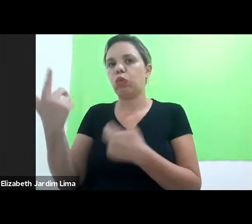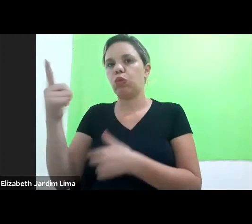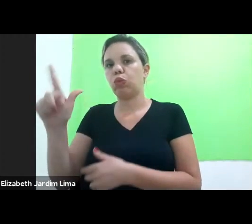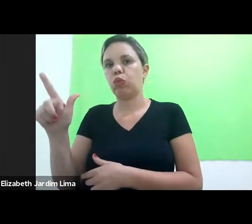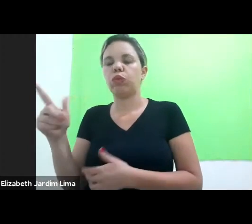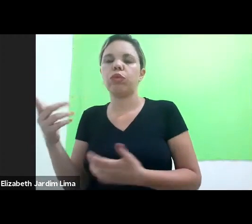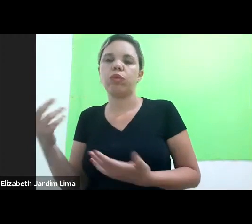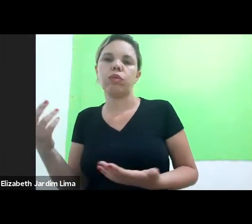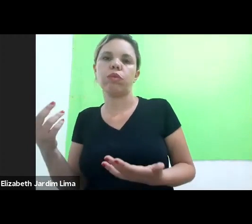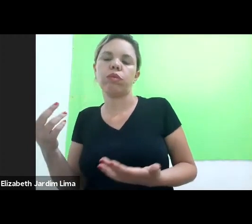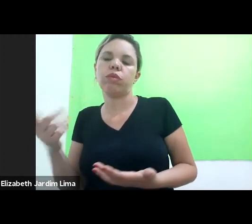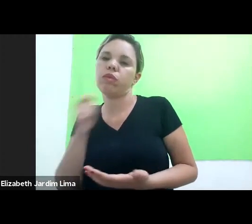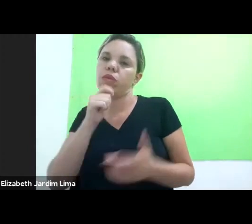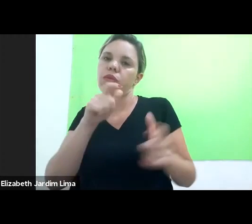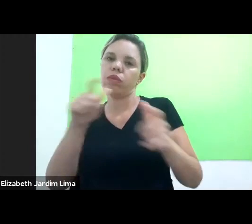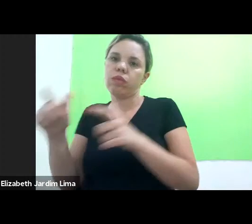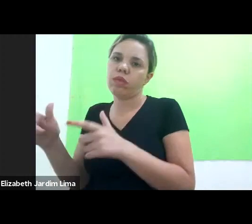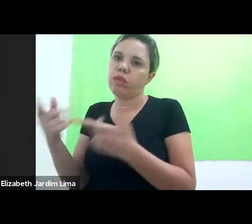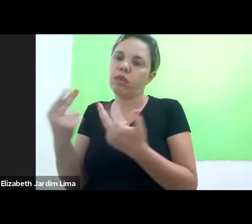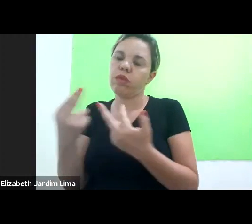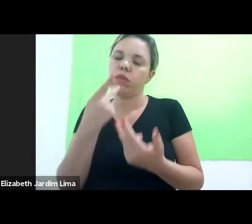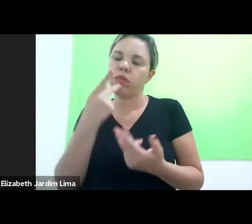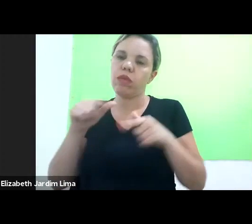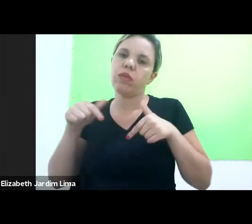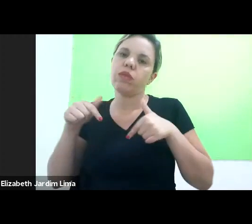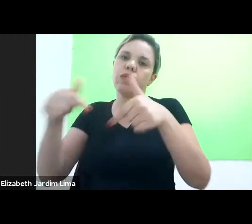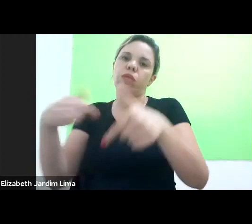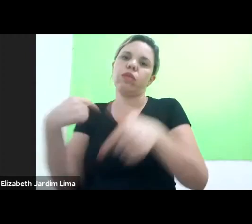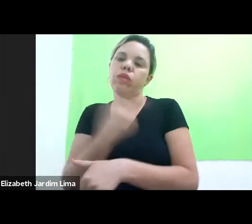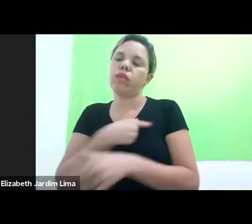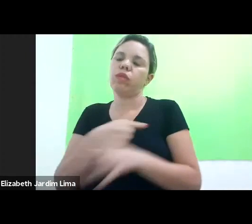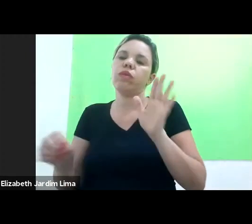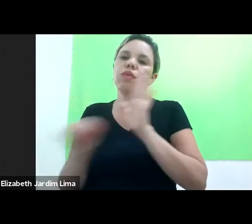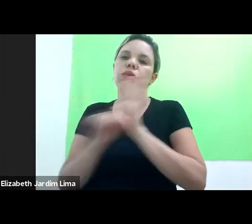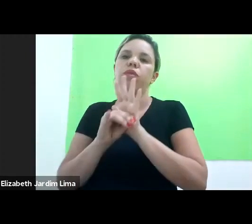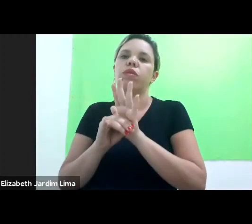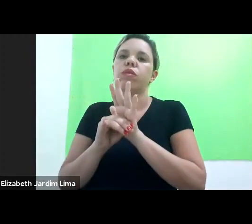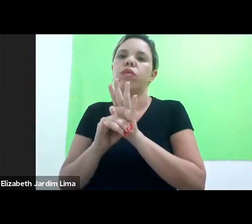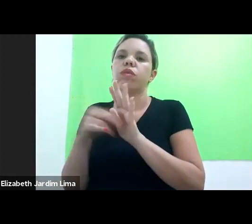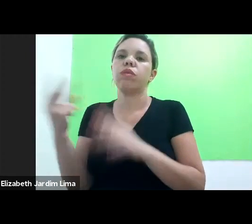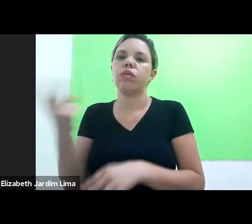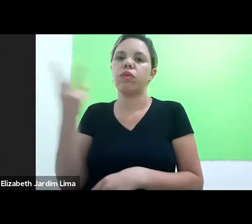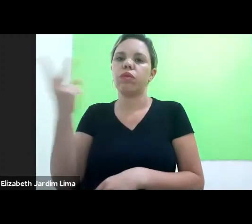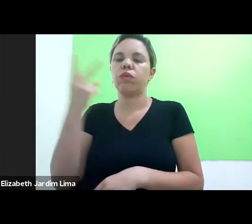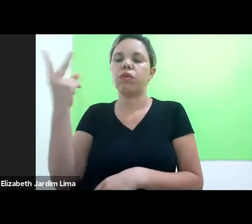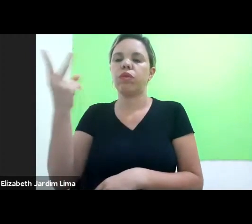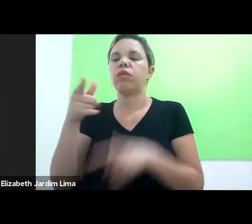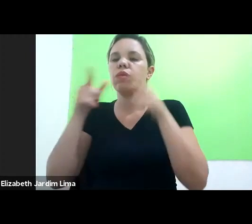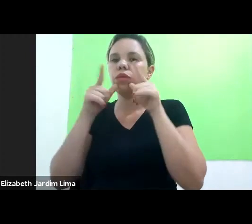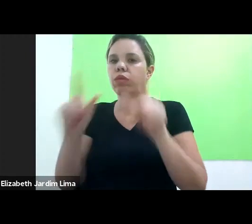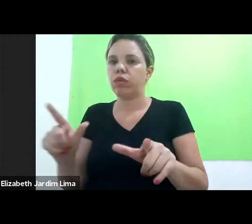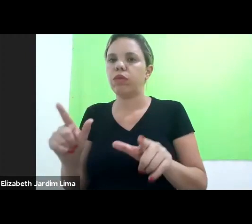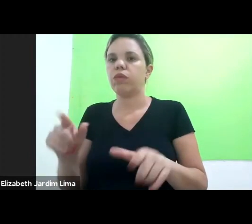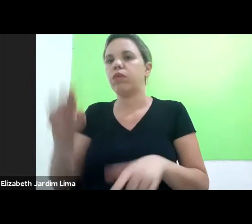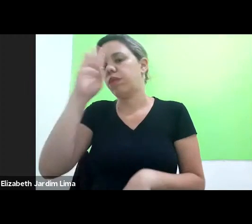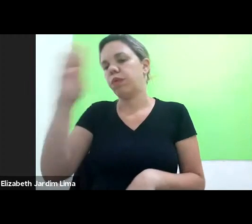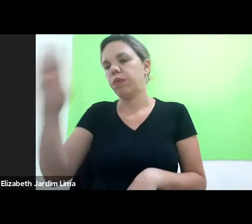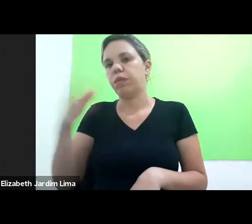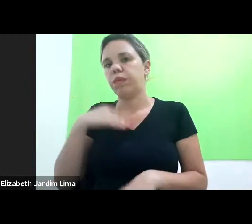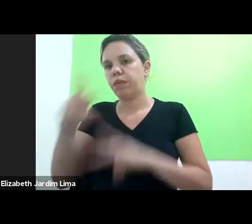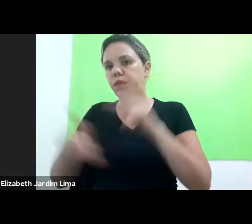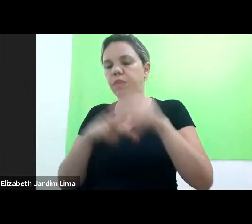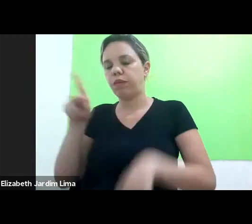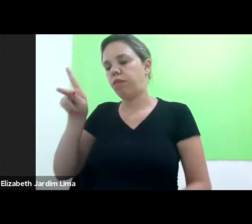é um espaço, como eu disse, de fortalecimento da nossa identidade. A valorização da nossa língua, principalmente do meu povo